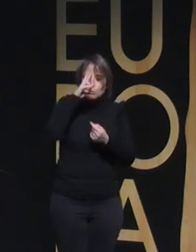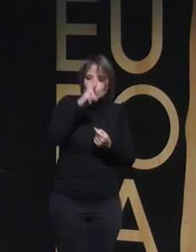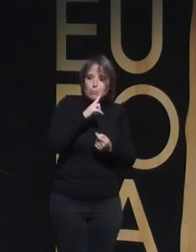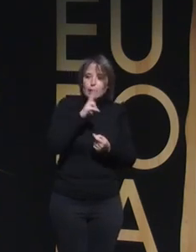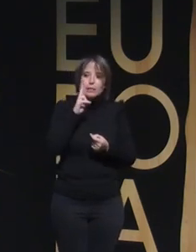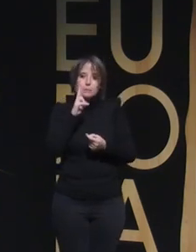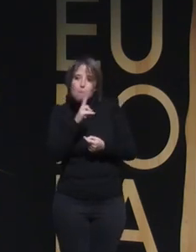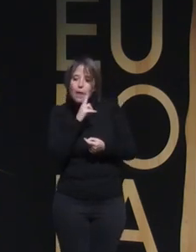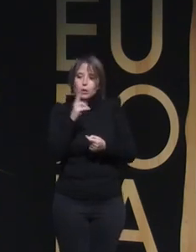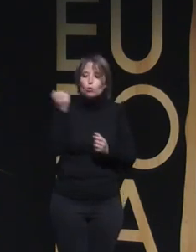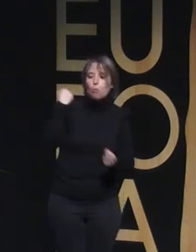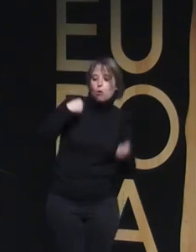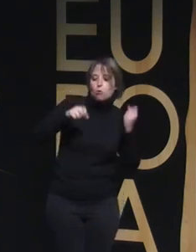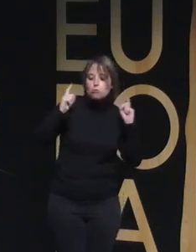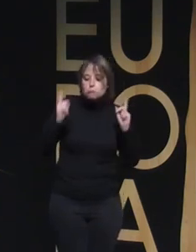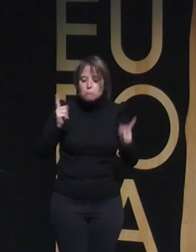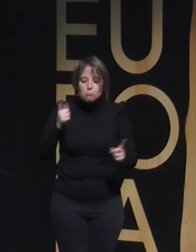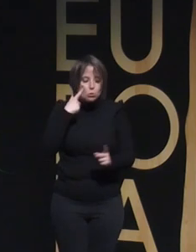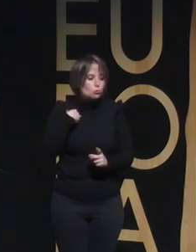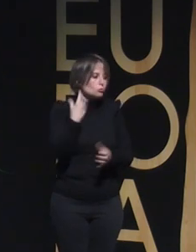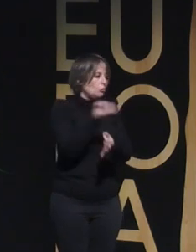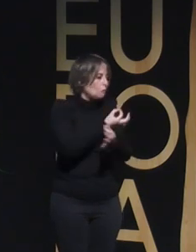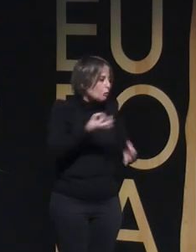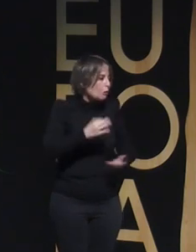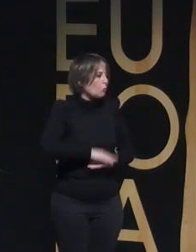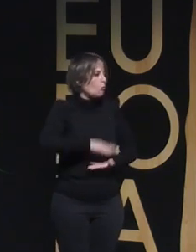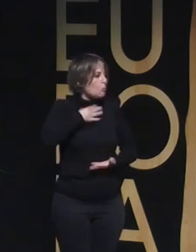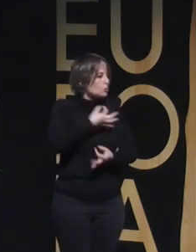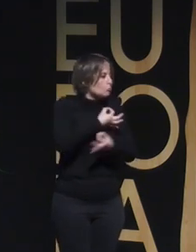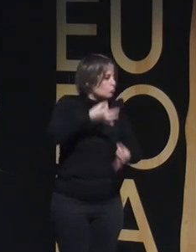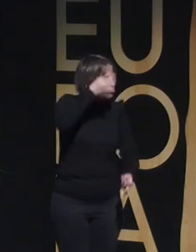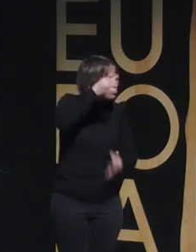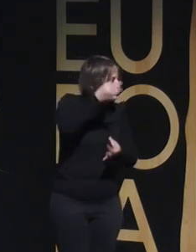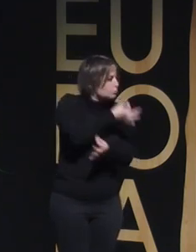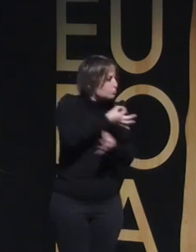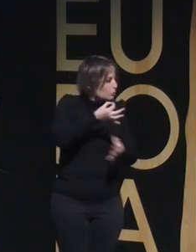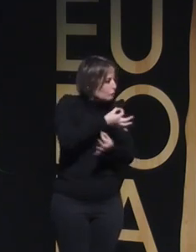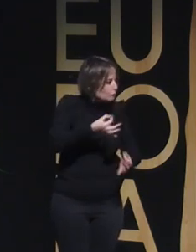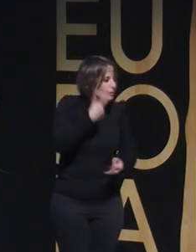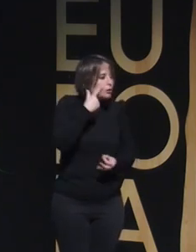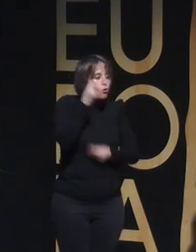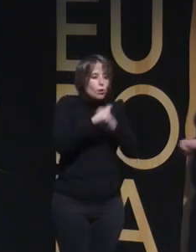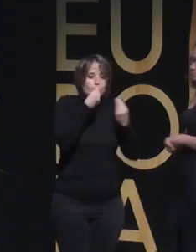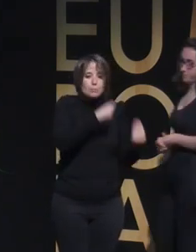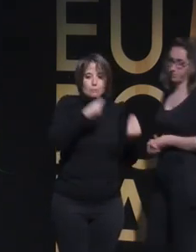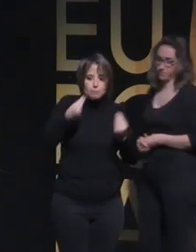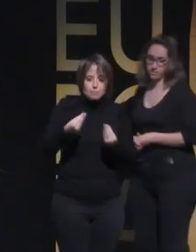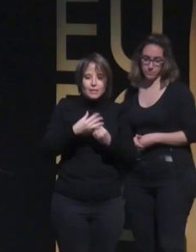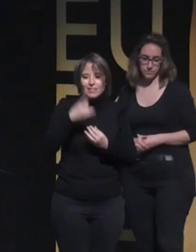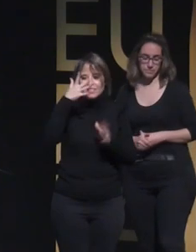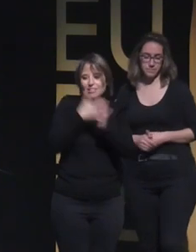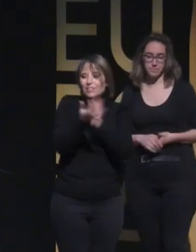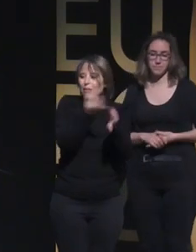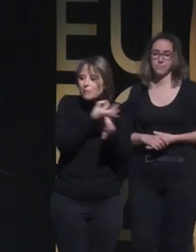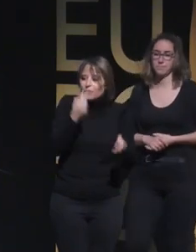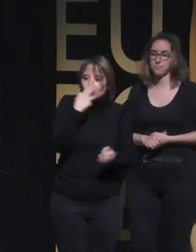coach, sumamente eficaces, súper competentes, perfeccionistas y que lo hacen todo bien o todo perfecto. Al